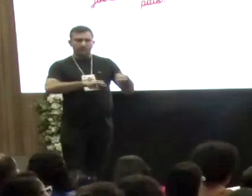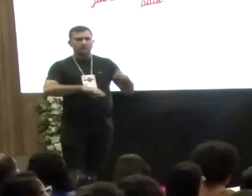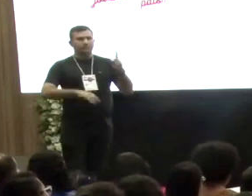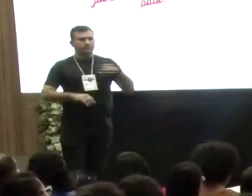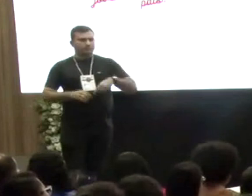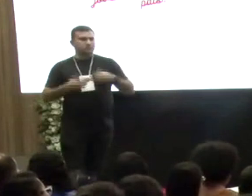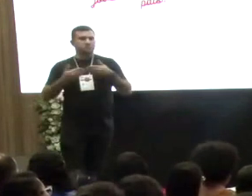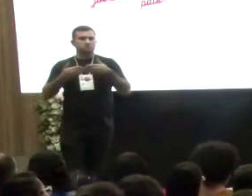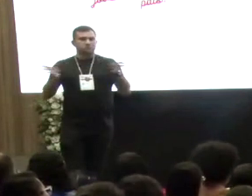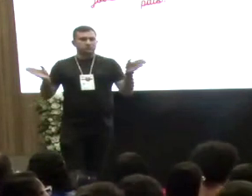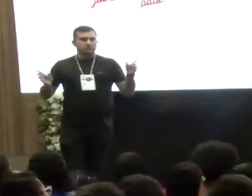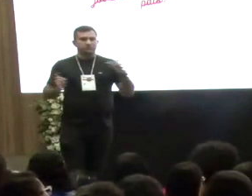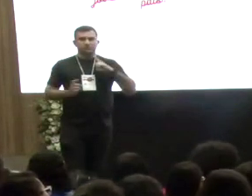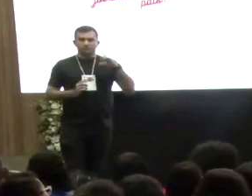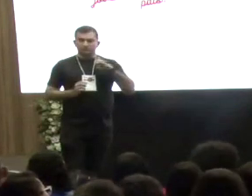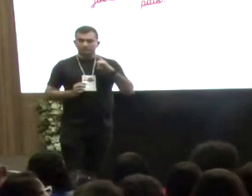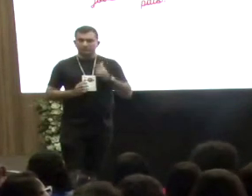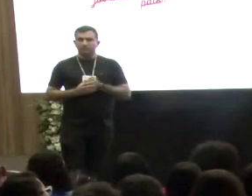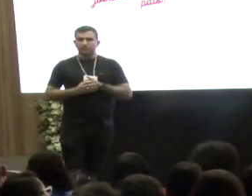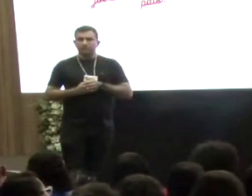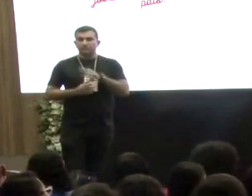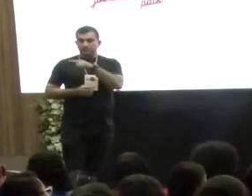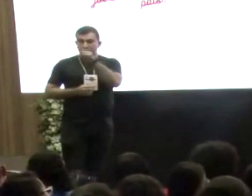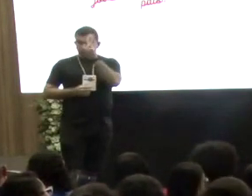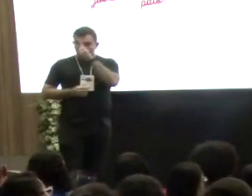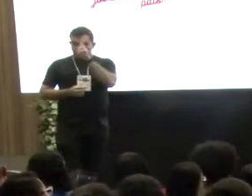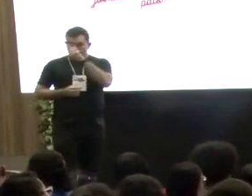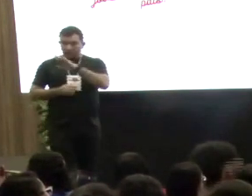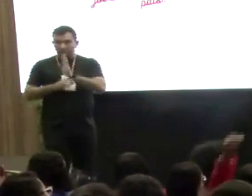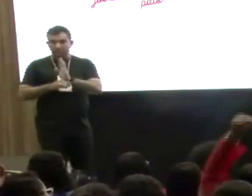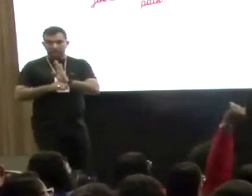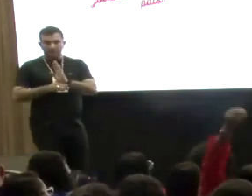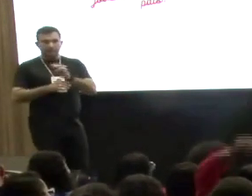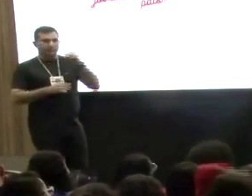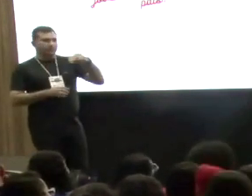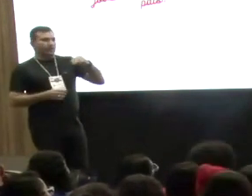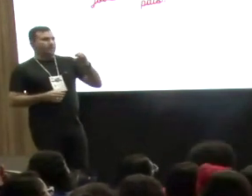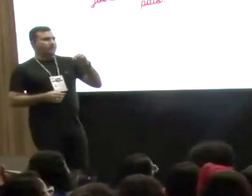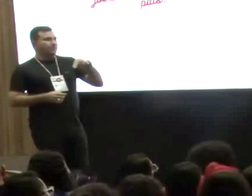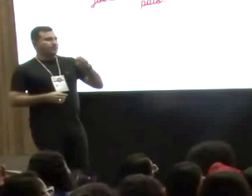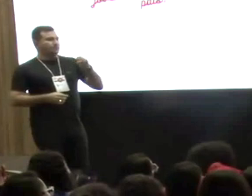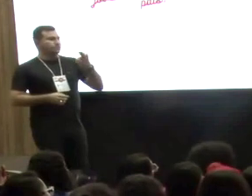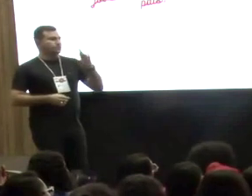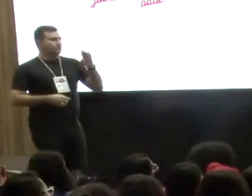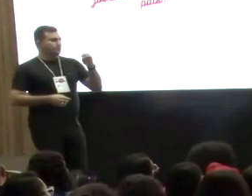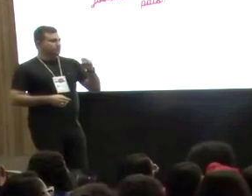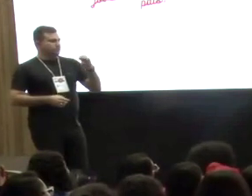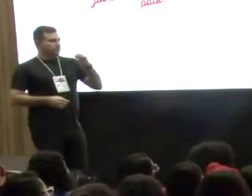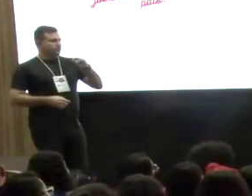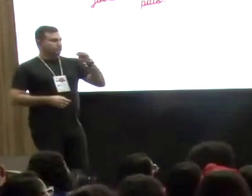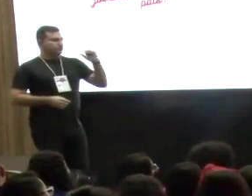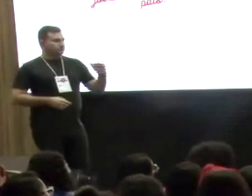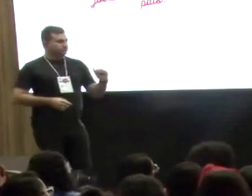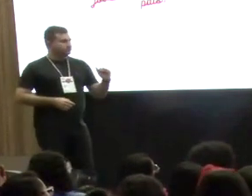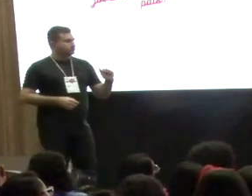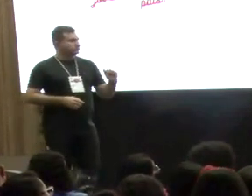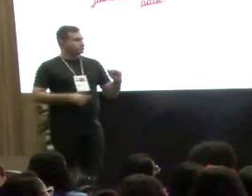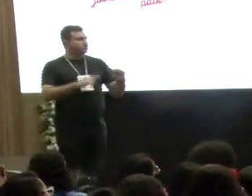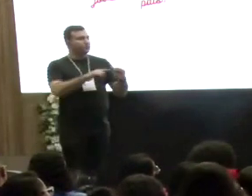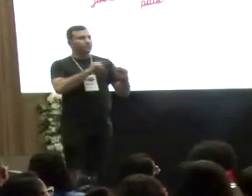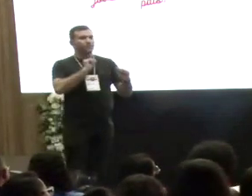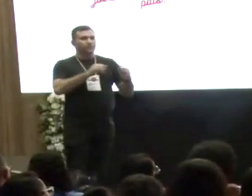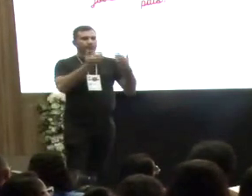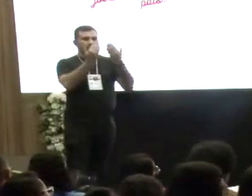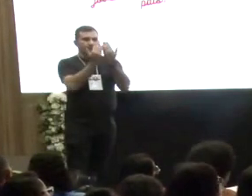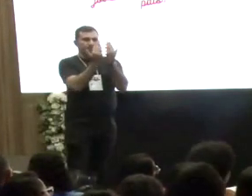porta? Lembra do filme Os Monstros S.A.? Que tipo de porta tem sido